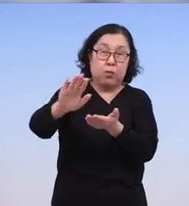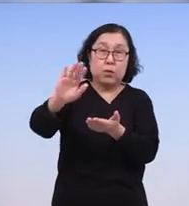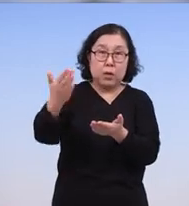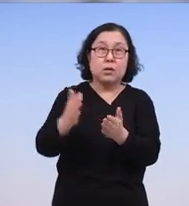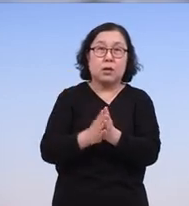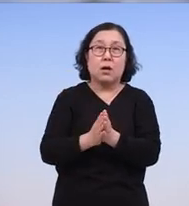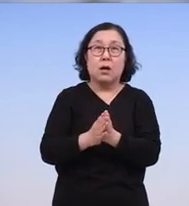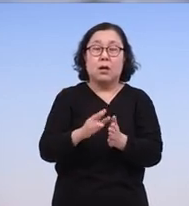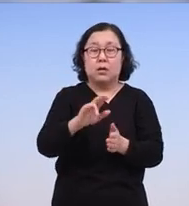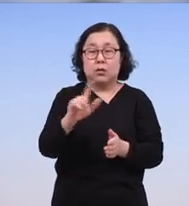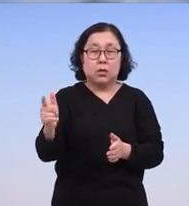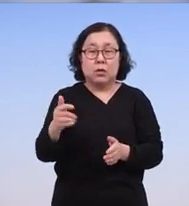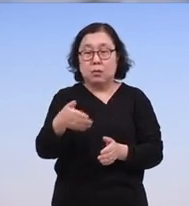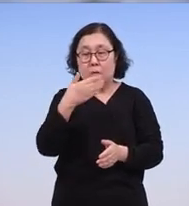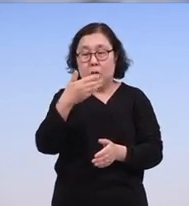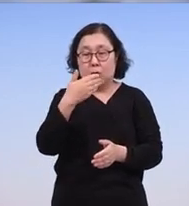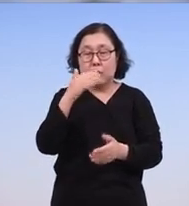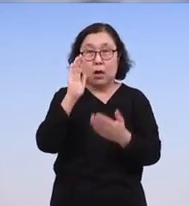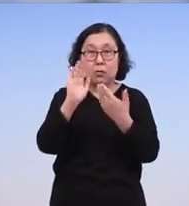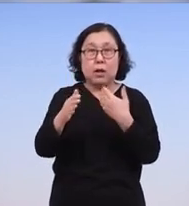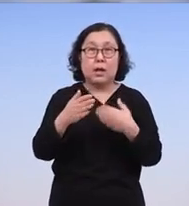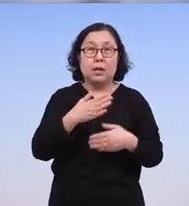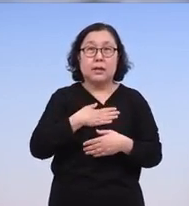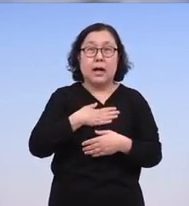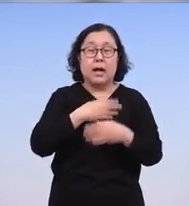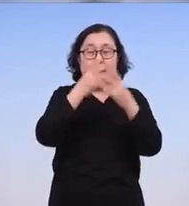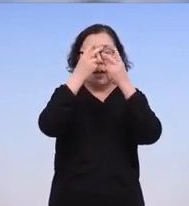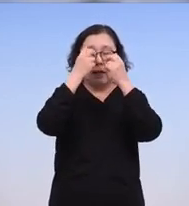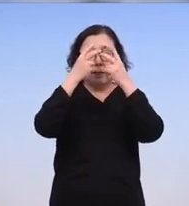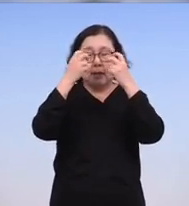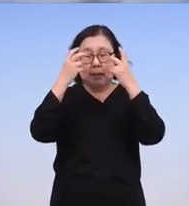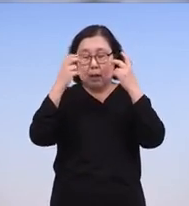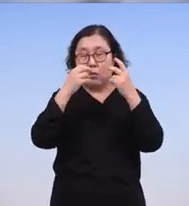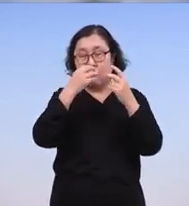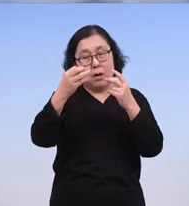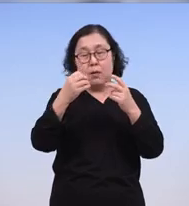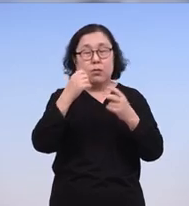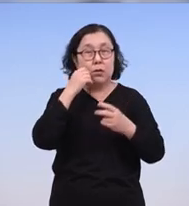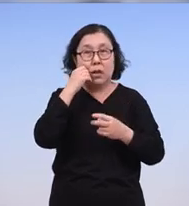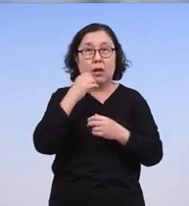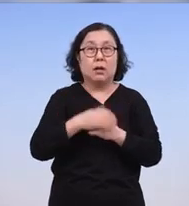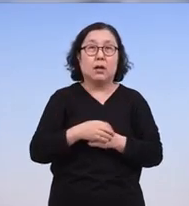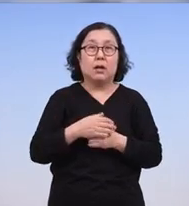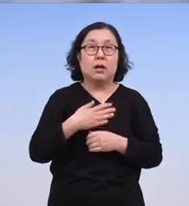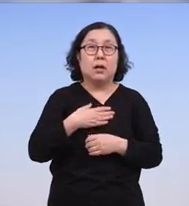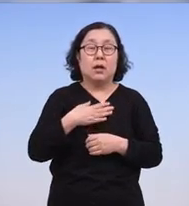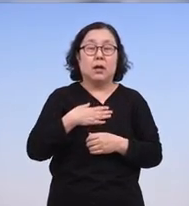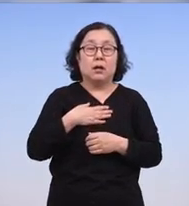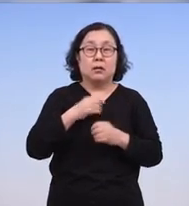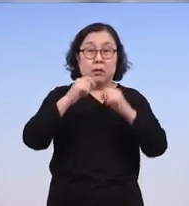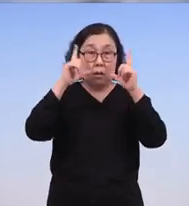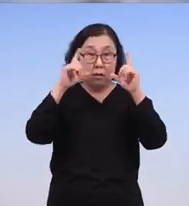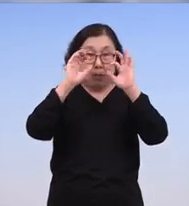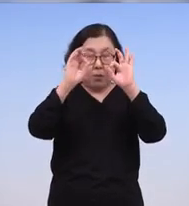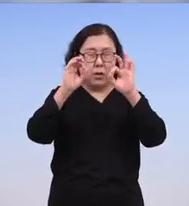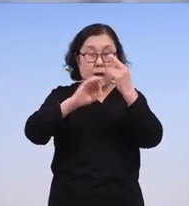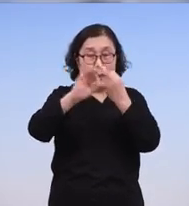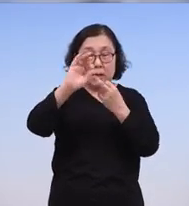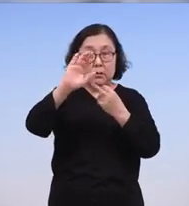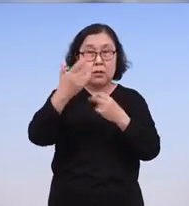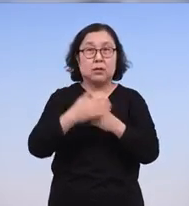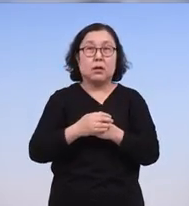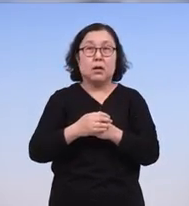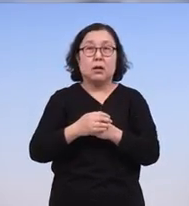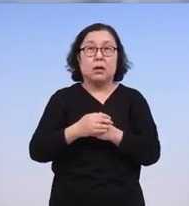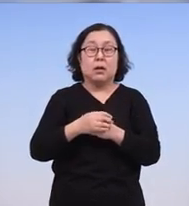돼가지고요. 저녁 먹고 나면은 저는 나 이제 잔다 이렇게 하고 자는 경우는 많지 않고요. 보면은 아침이 돼